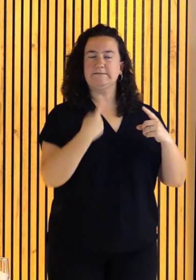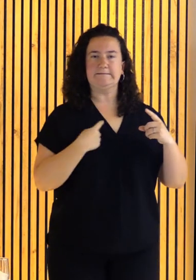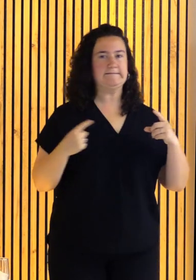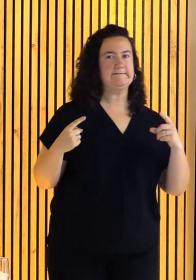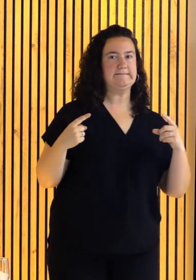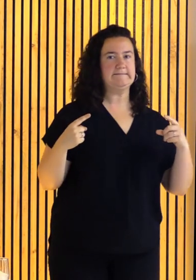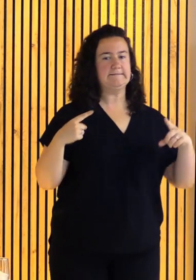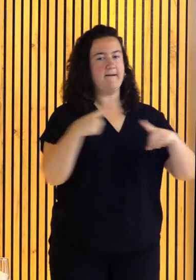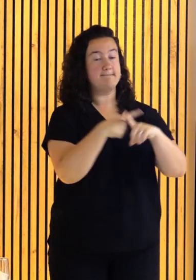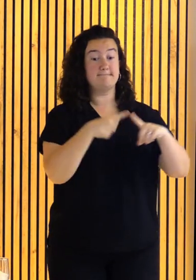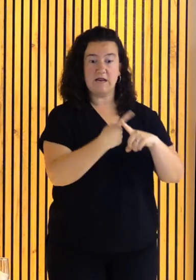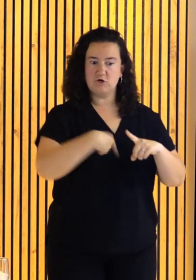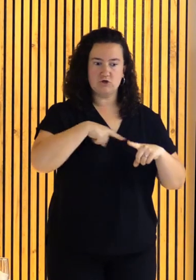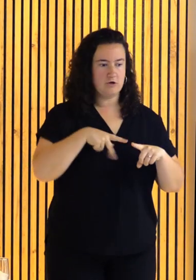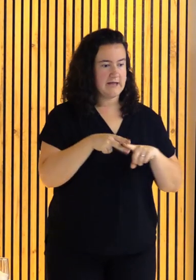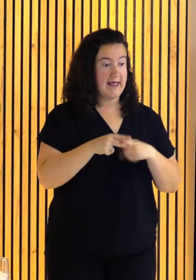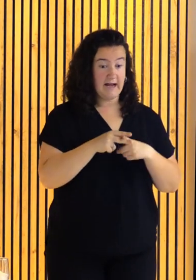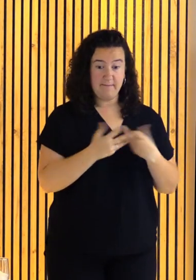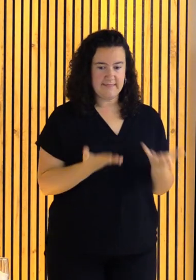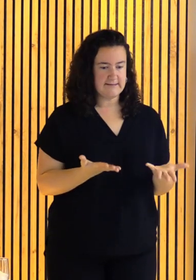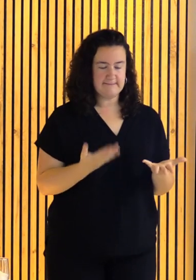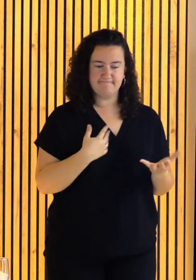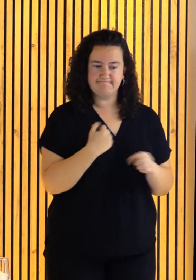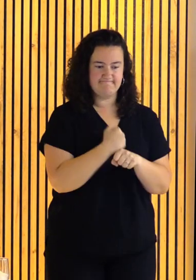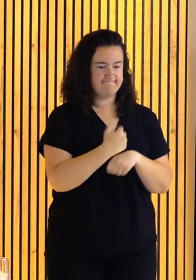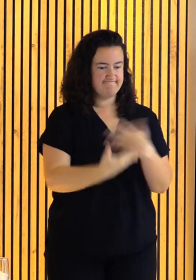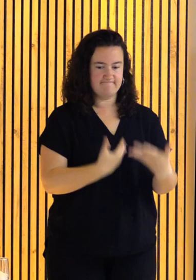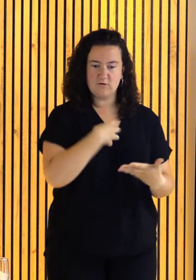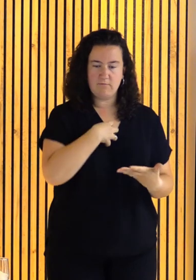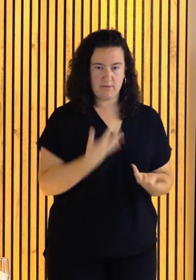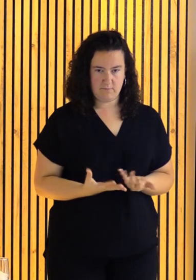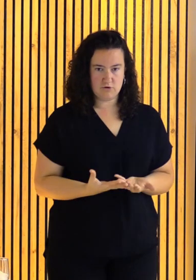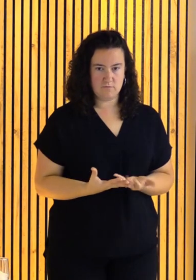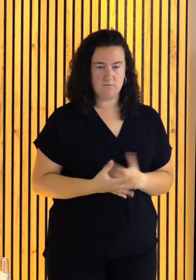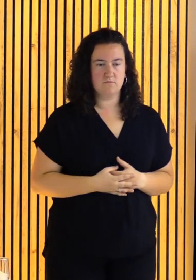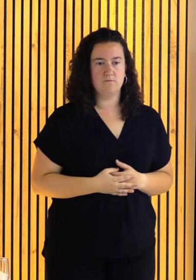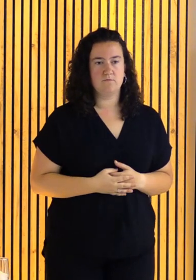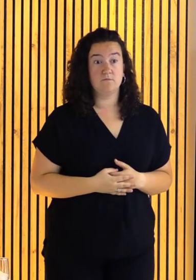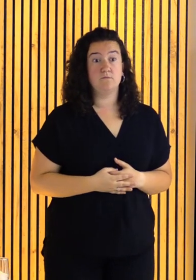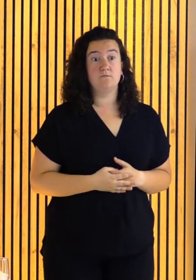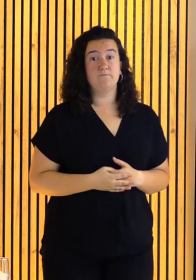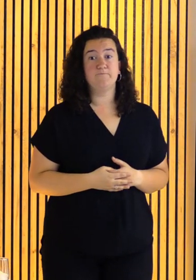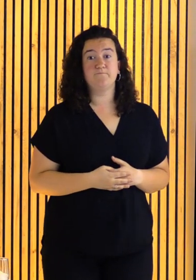tresnekin ezin genuela lanketa bat egin. Orduan, horretik iruditzen zitzaigun, ba,